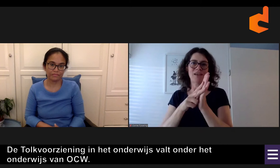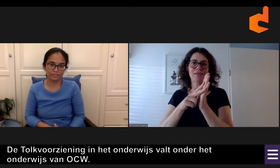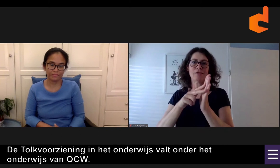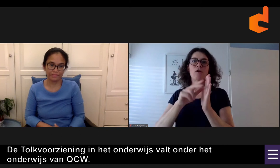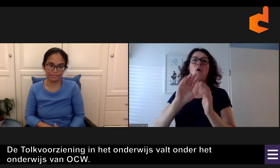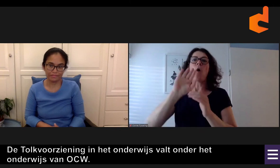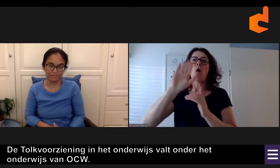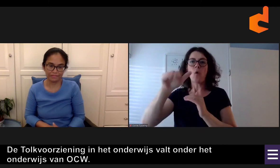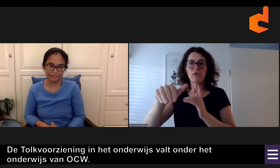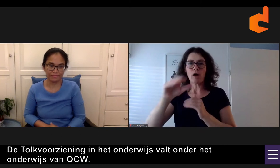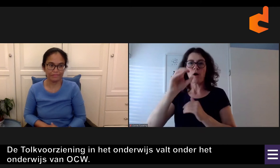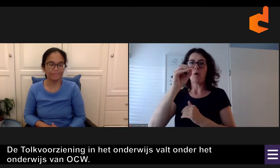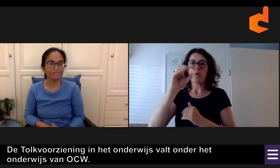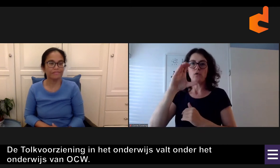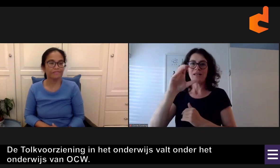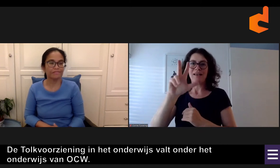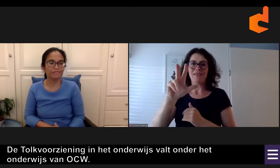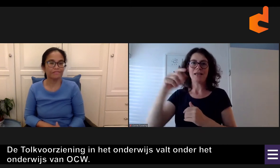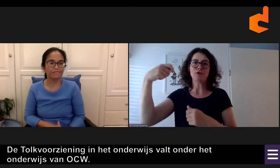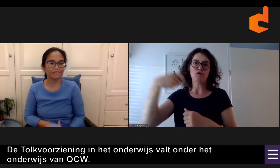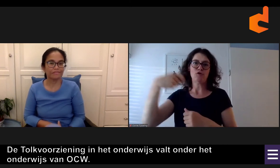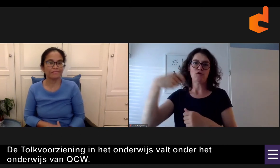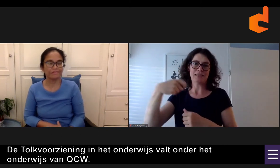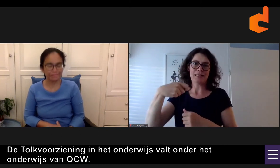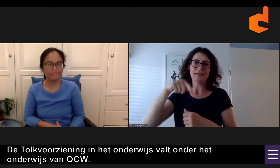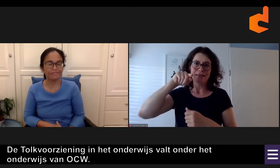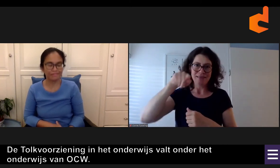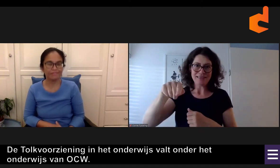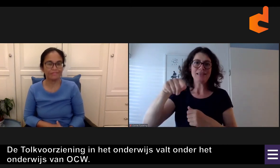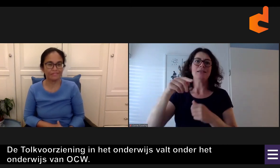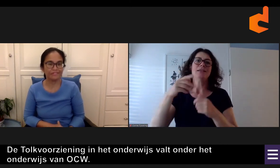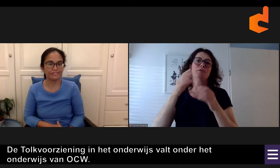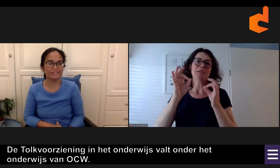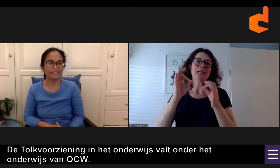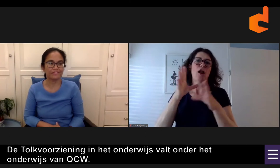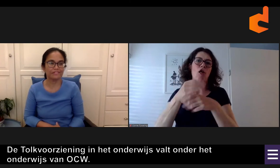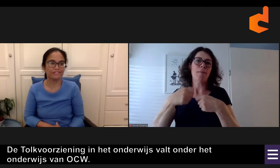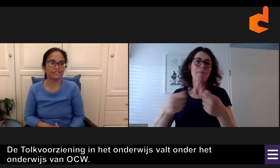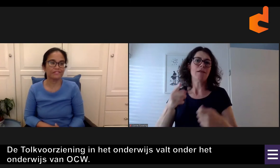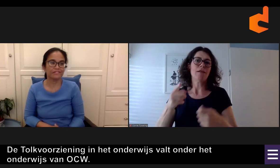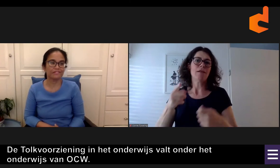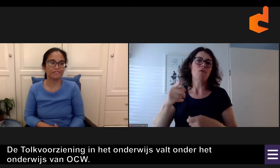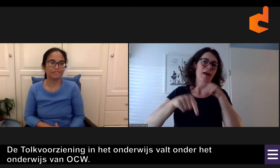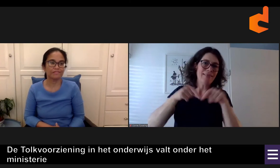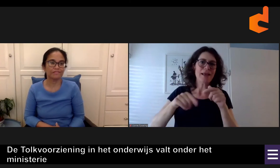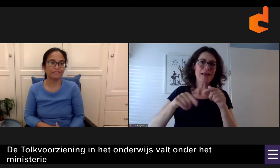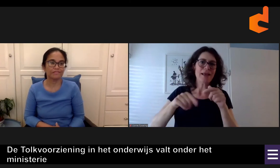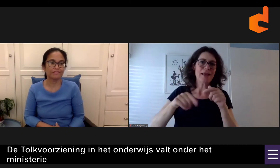En de tolkvoorziening voor het onderwijs is geregeld in de wet WOOS. En dat gaat over de subsidie die daarvoor beschikbaar is als